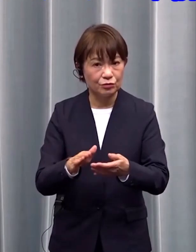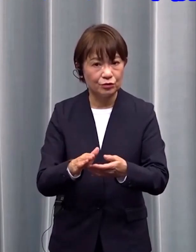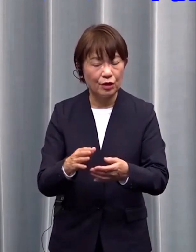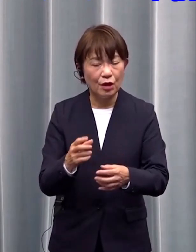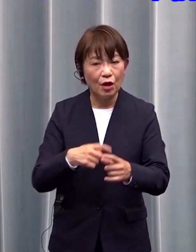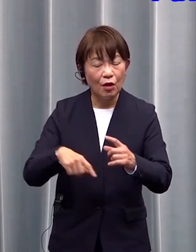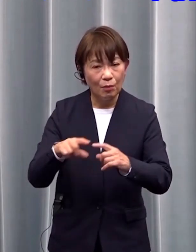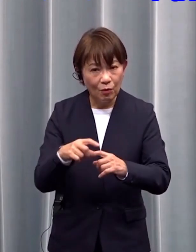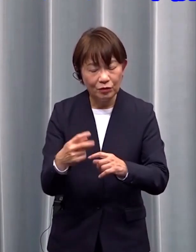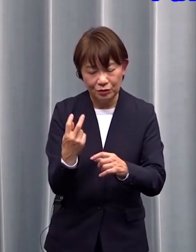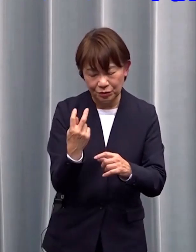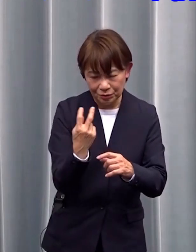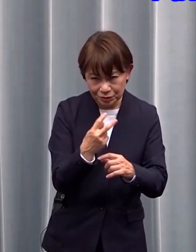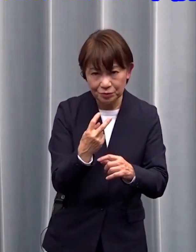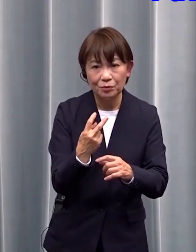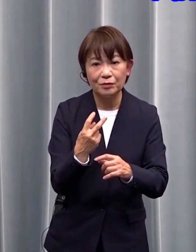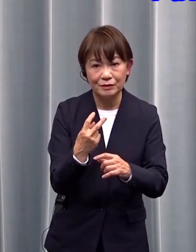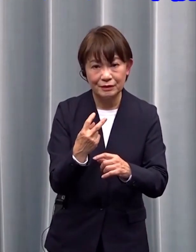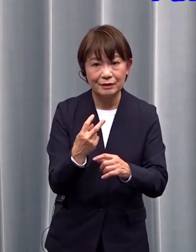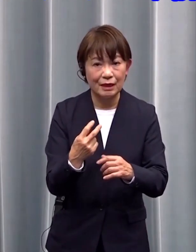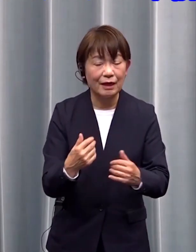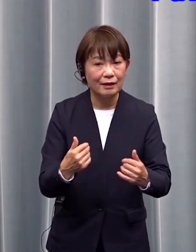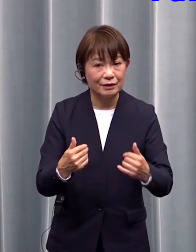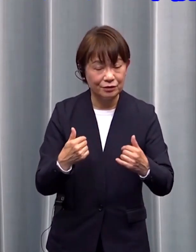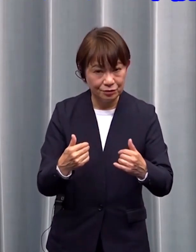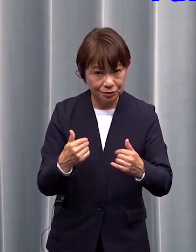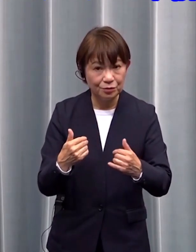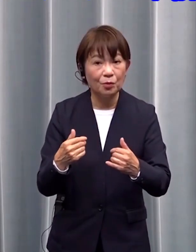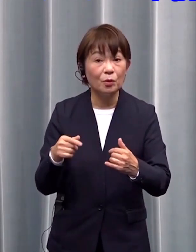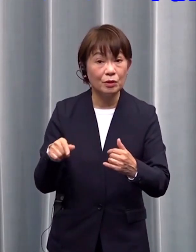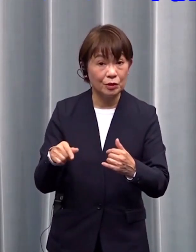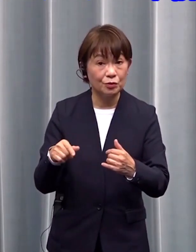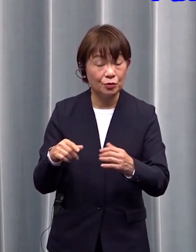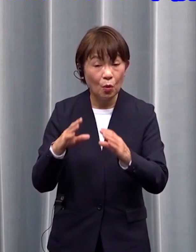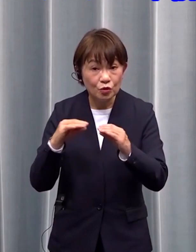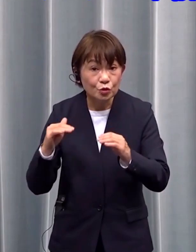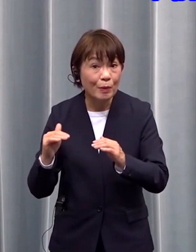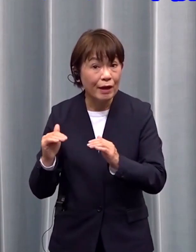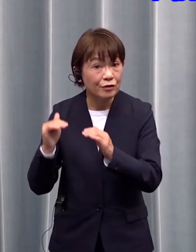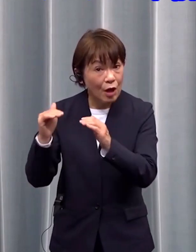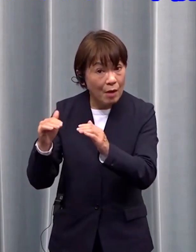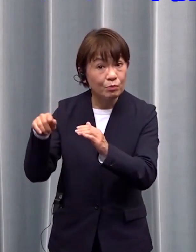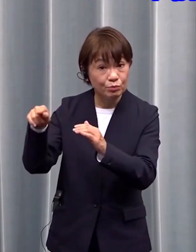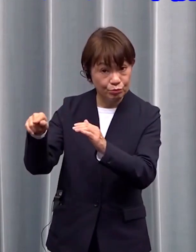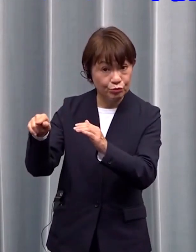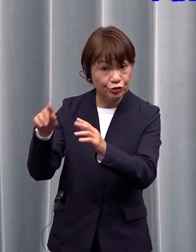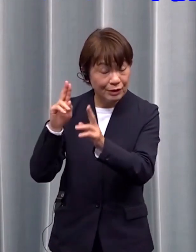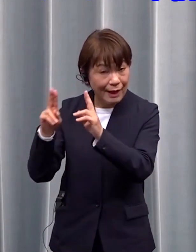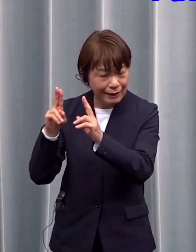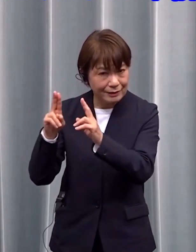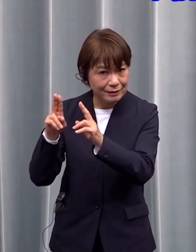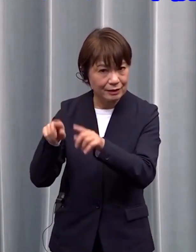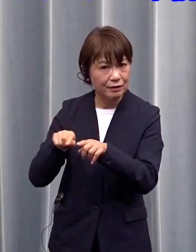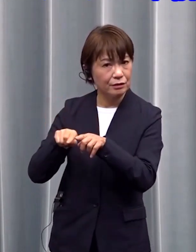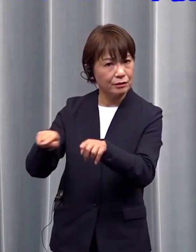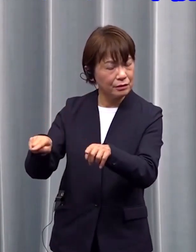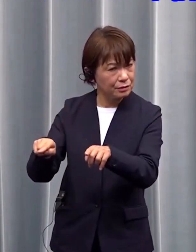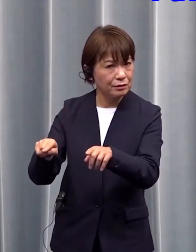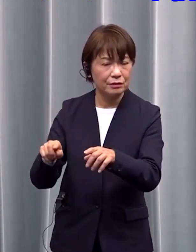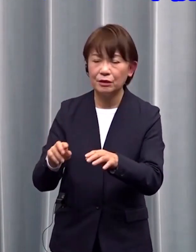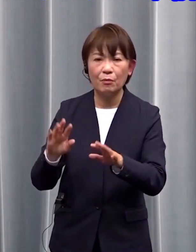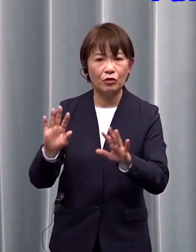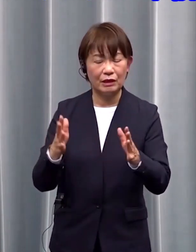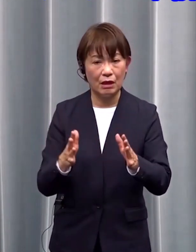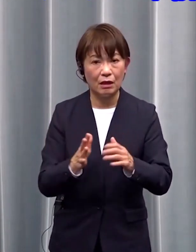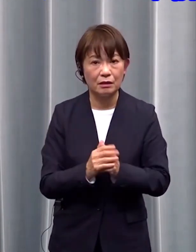えスマイルアップにしたような痕跡がございません。あのぜひ官房長官の今の思いとしてですね、そのような方向を示